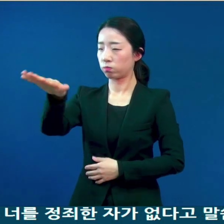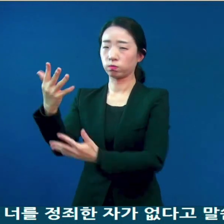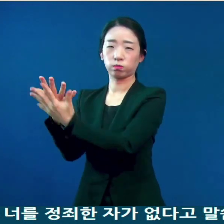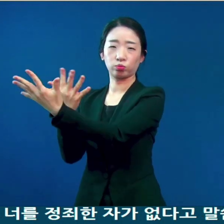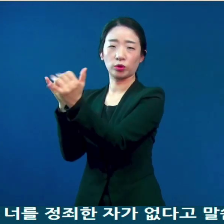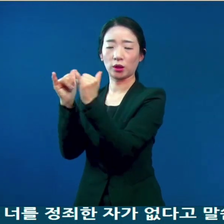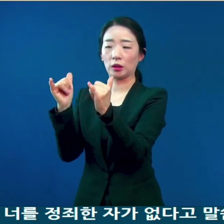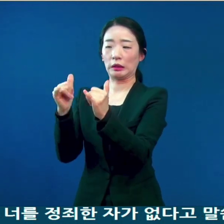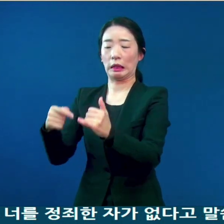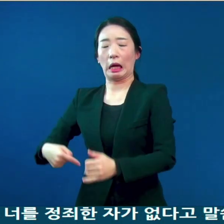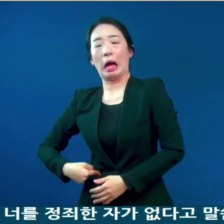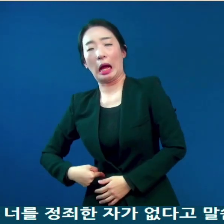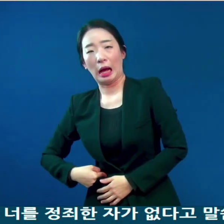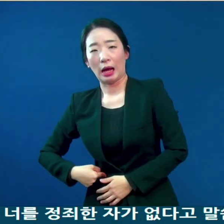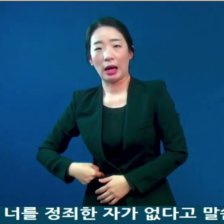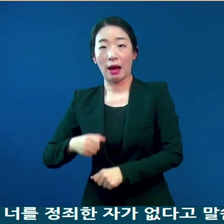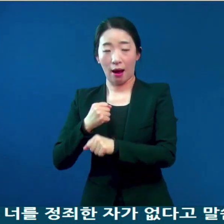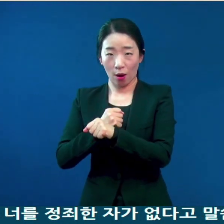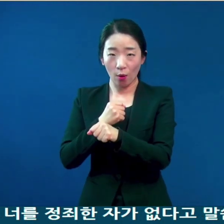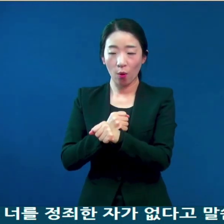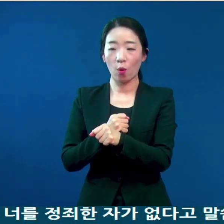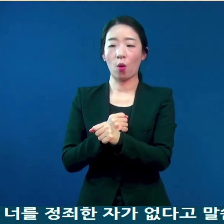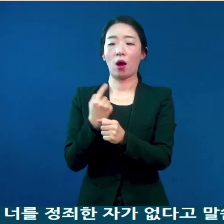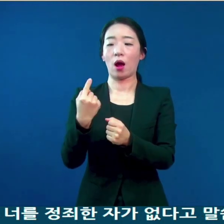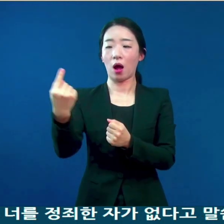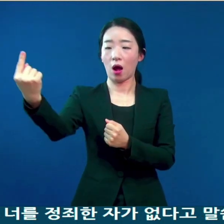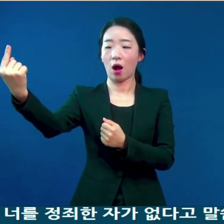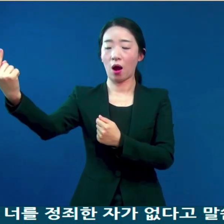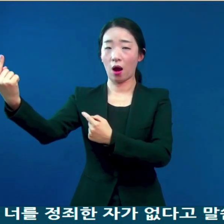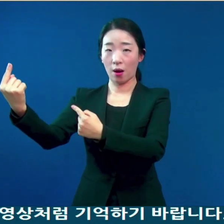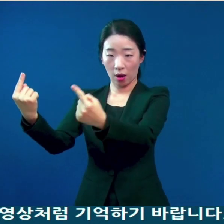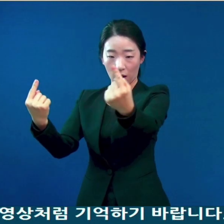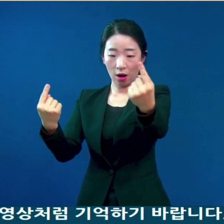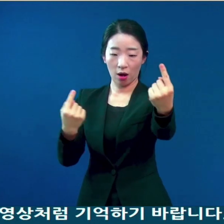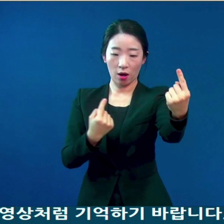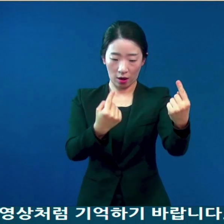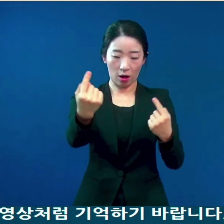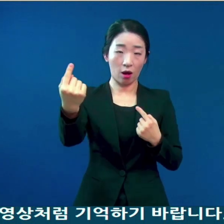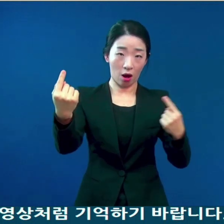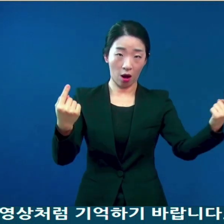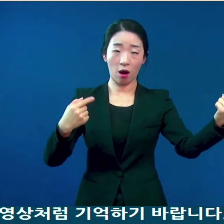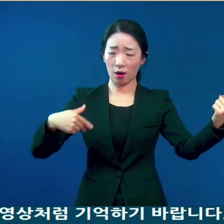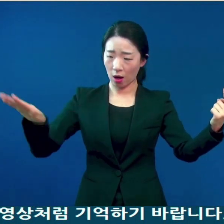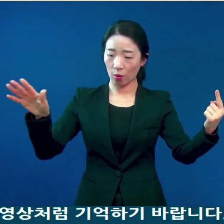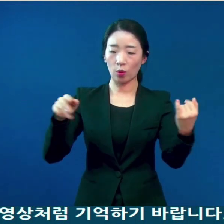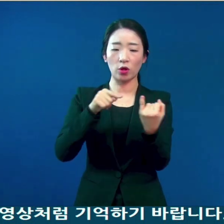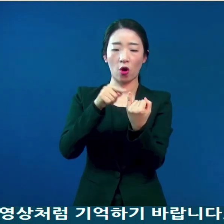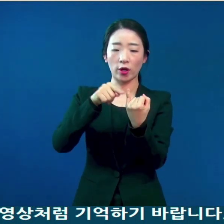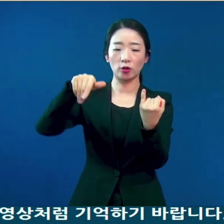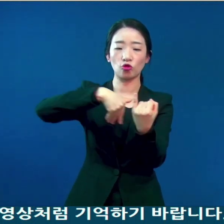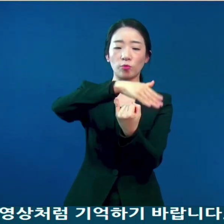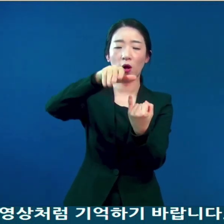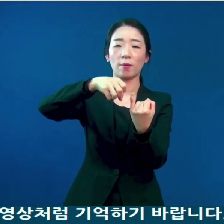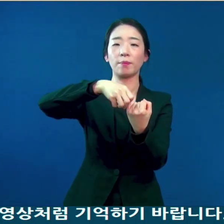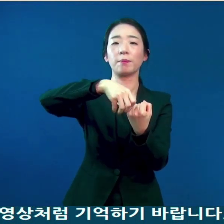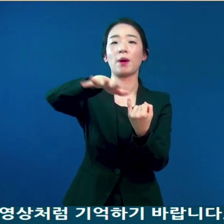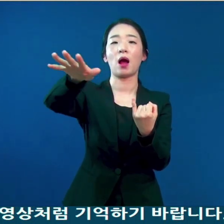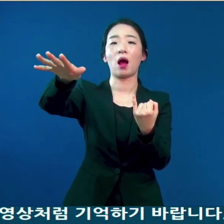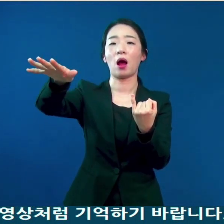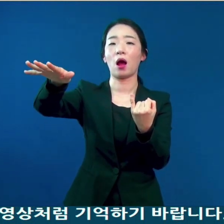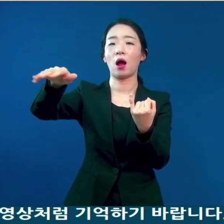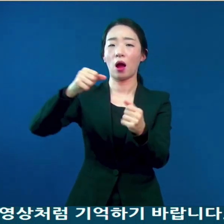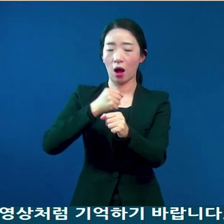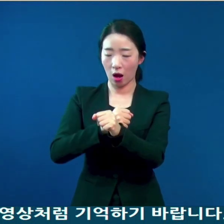찔림을 받고 한 사람씩 이 여인 주변을 떠나게 되는데, 이 부분이 동영상